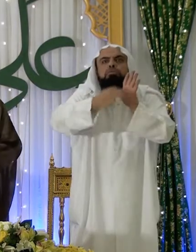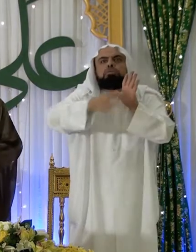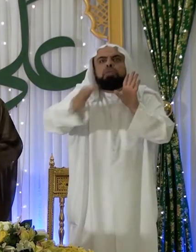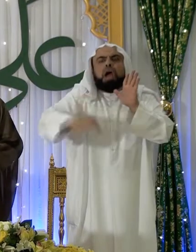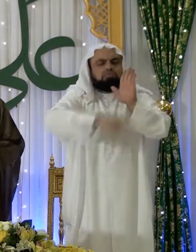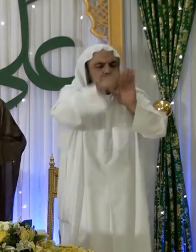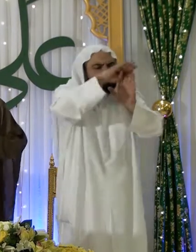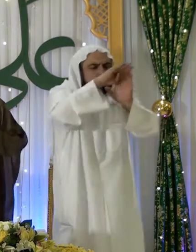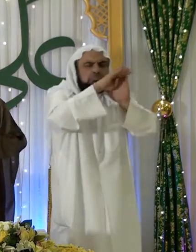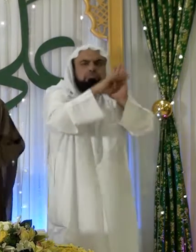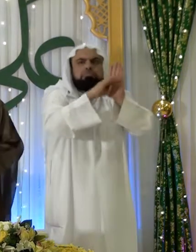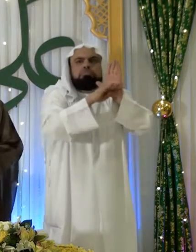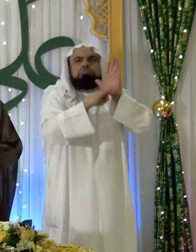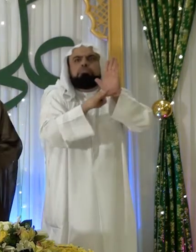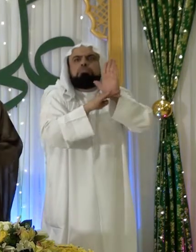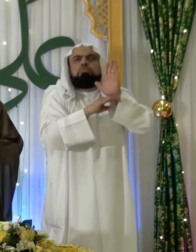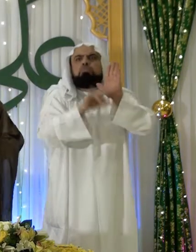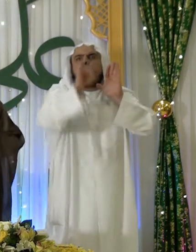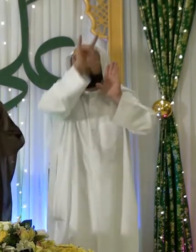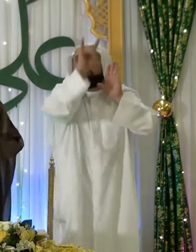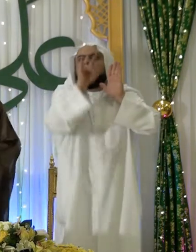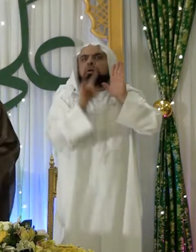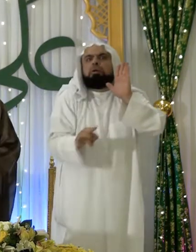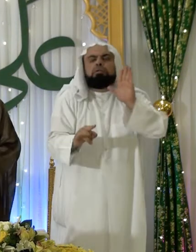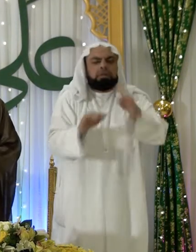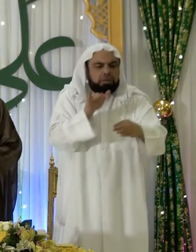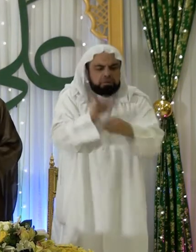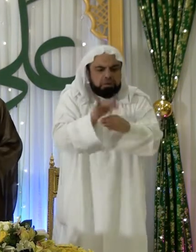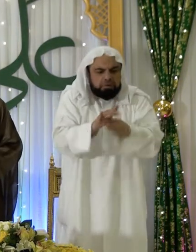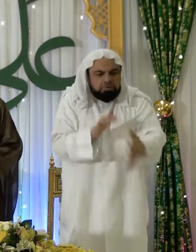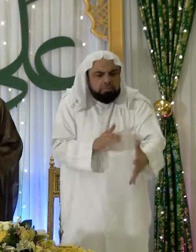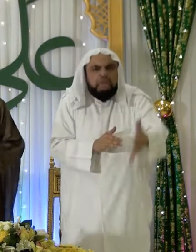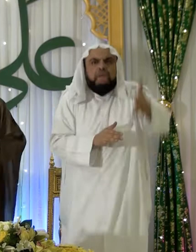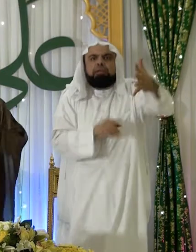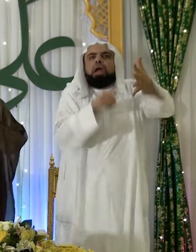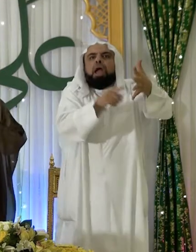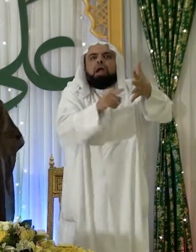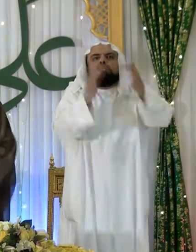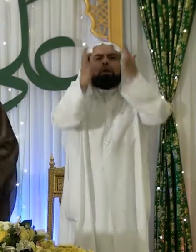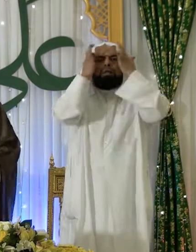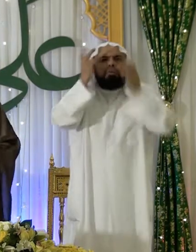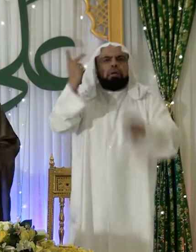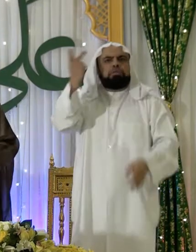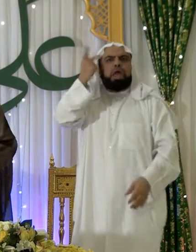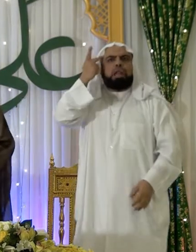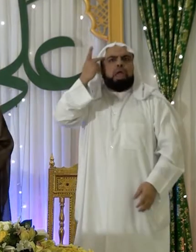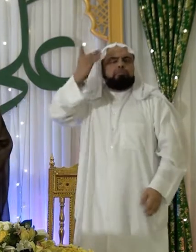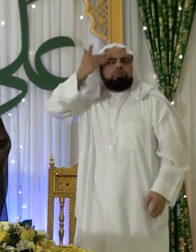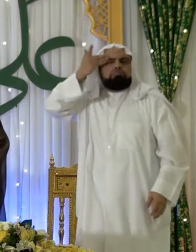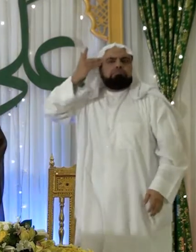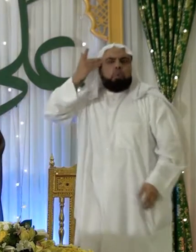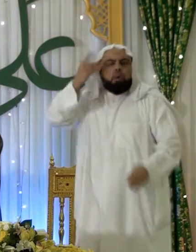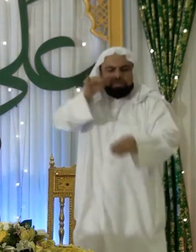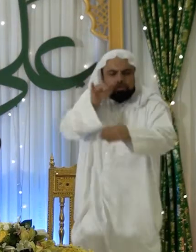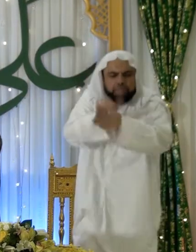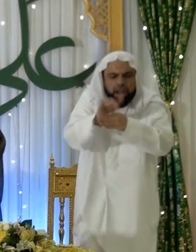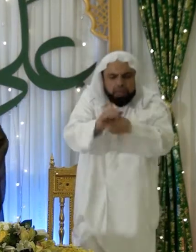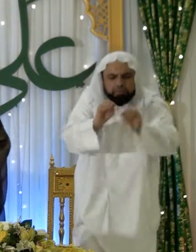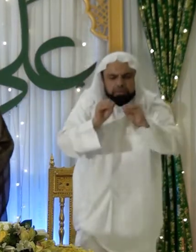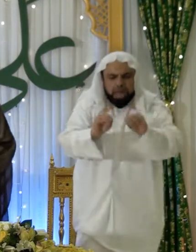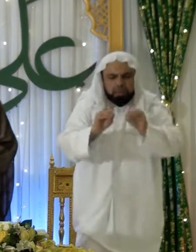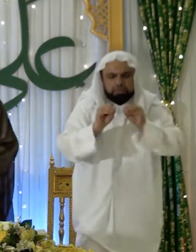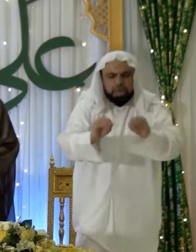إعدادا إلهيا ربانيا وعلى يد رسول الله صلى الله عليه